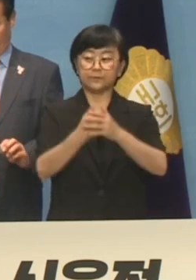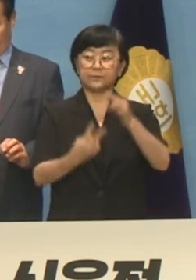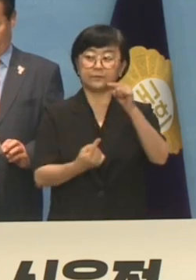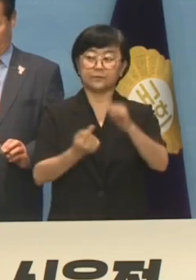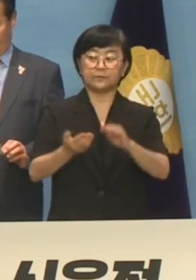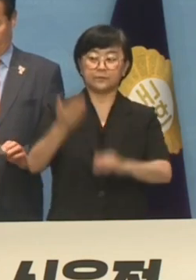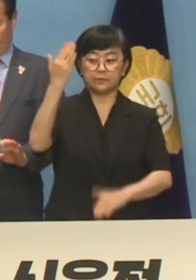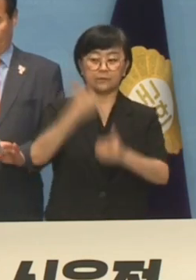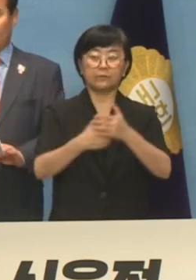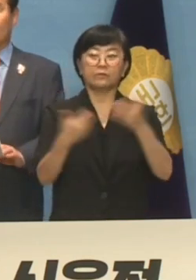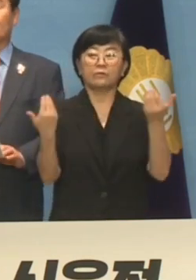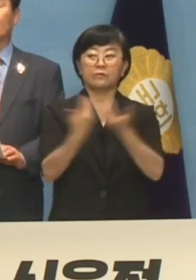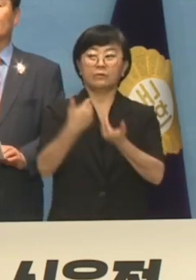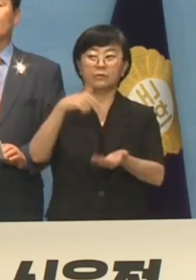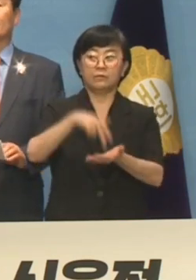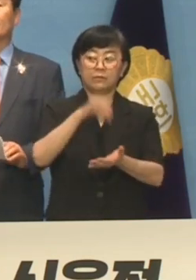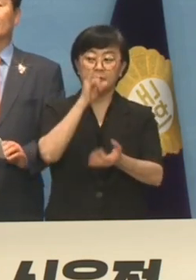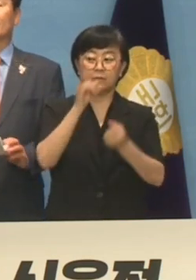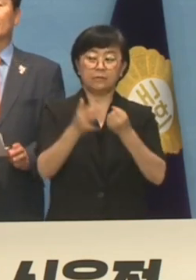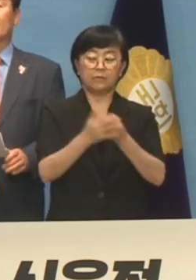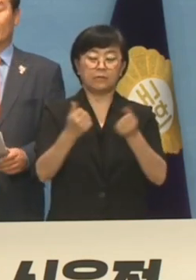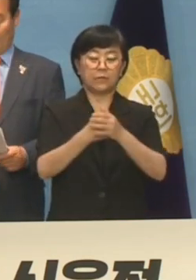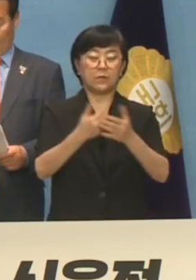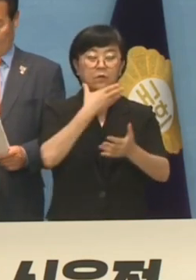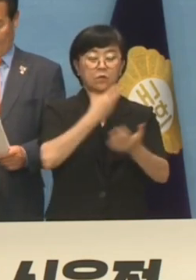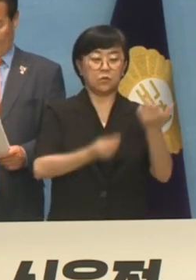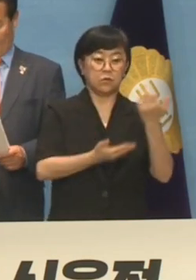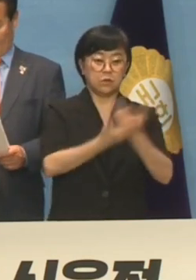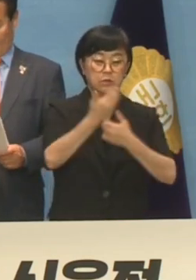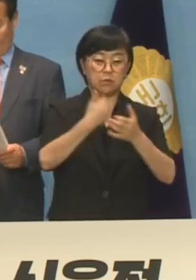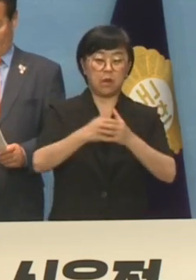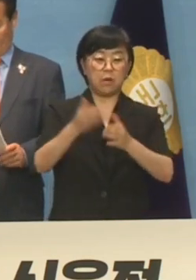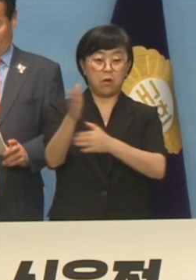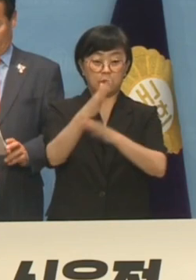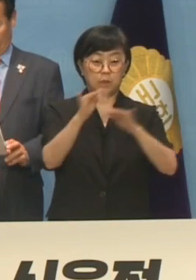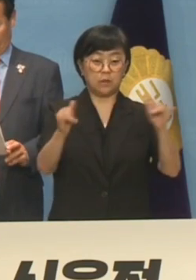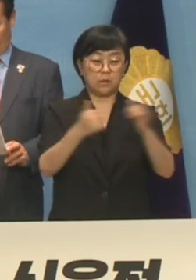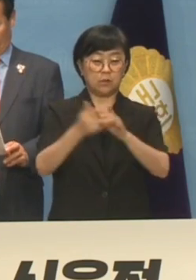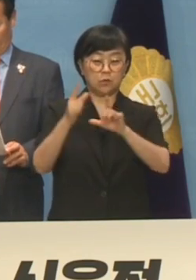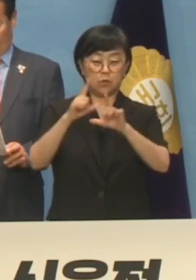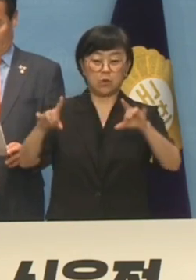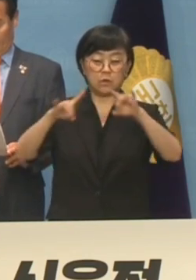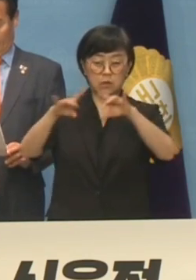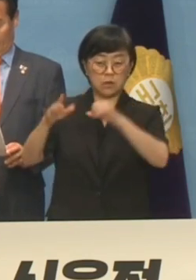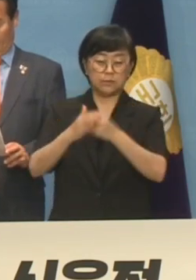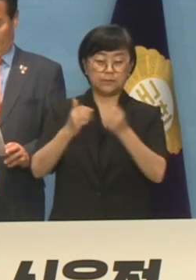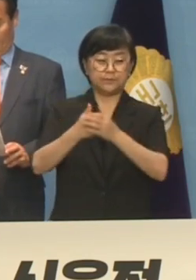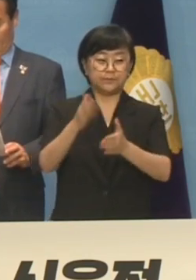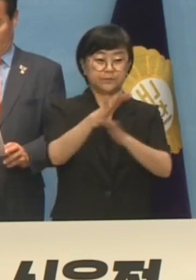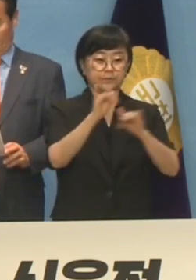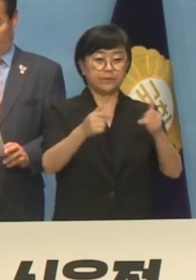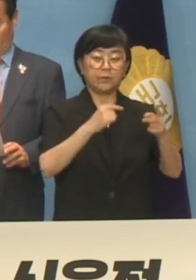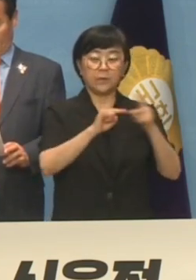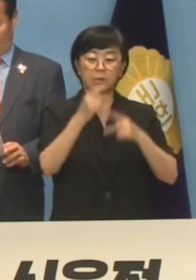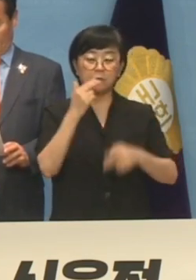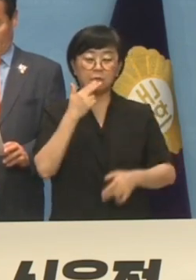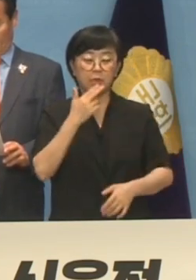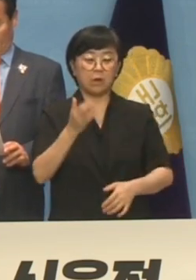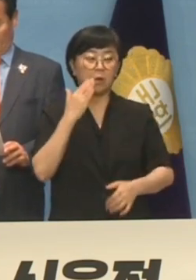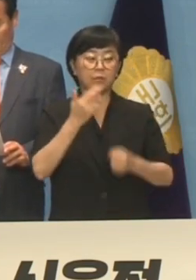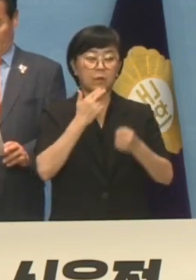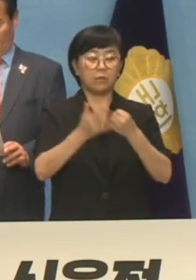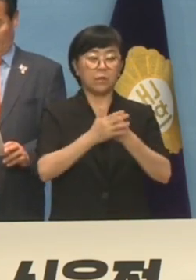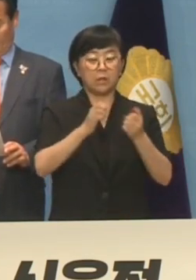절반 이상이 여전히 반대하고 있으며 후쿠시마 지역 어민들은 도쿄전력이 어업인이 이해하지 않으면